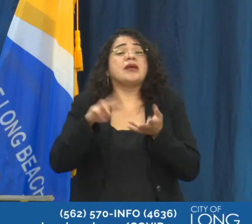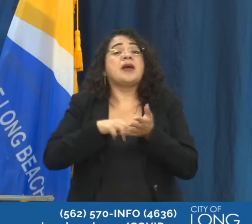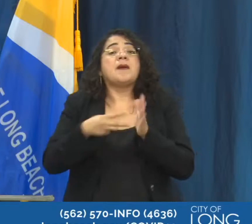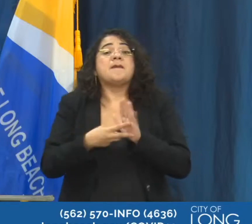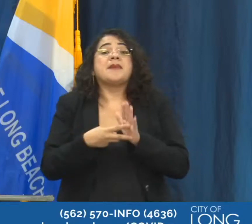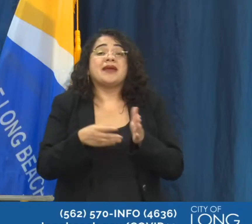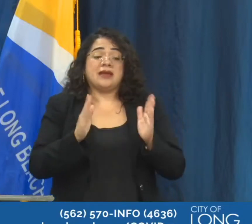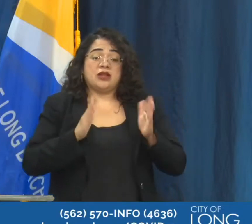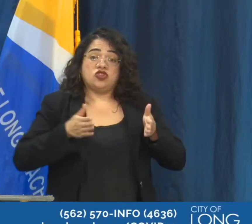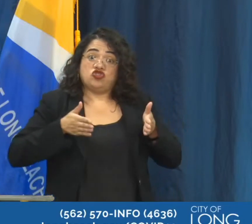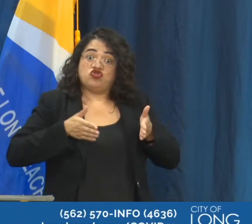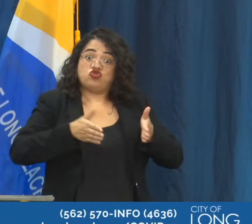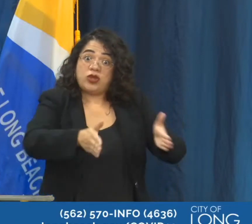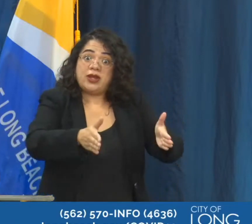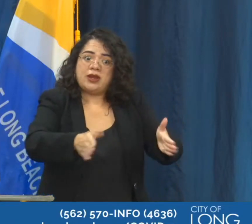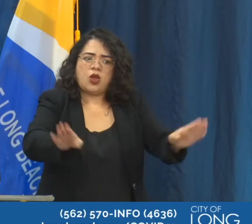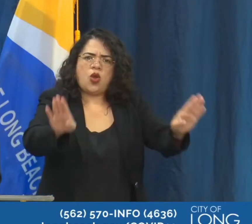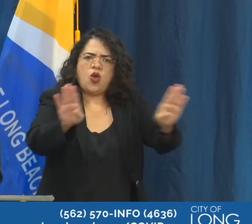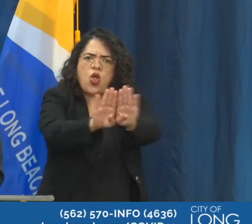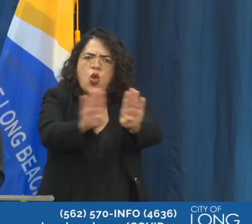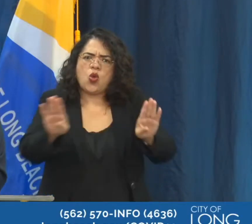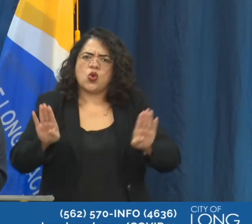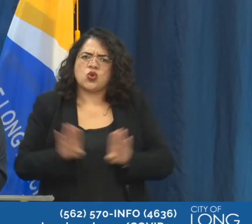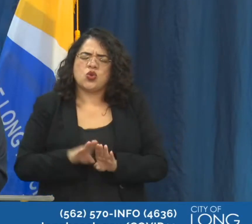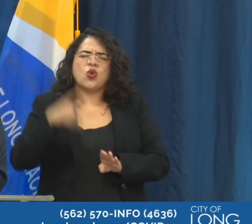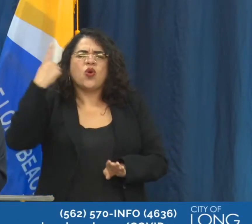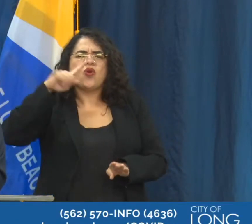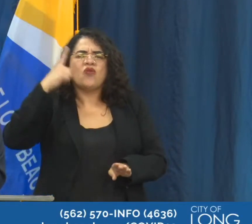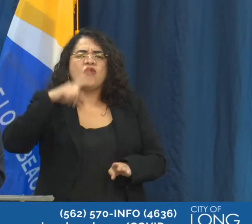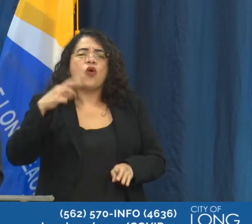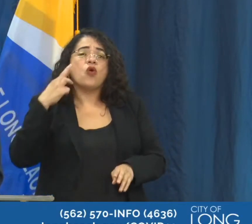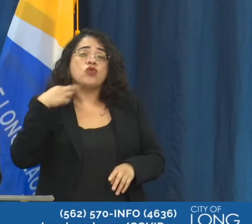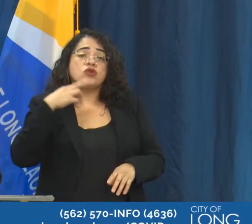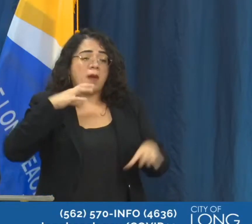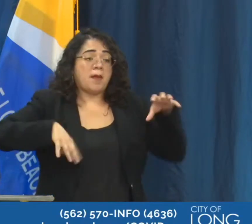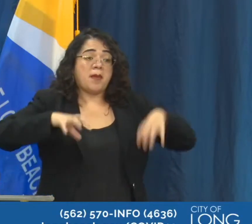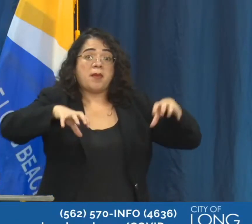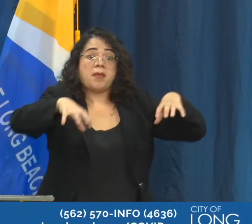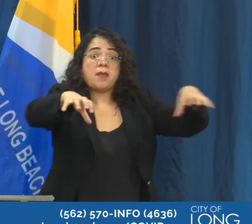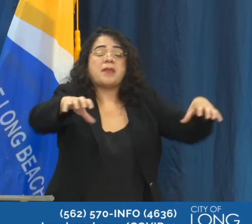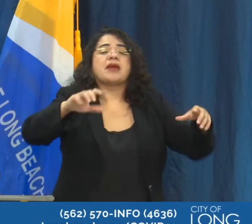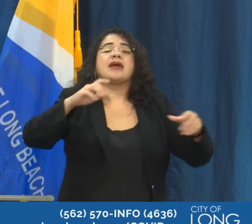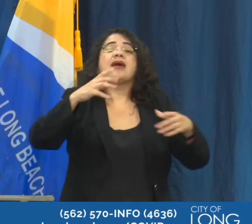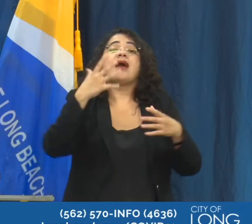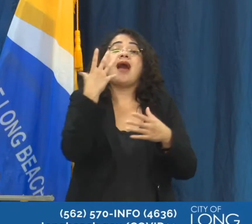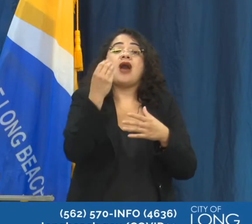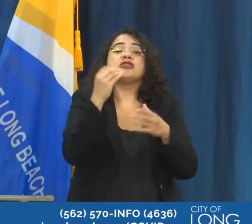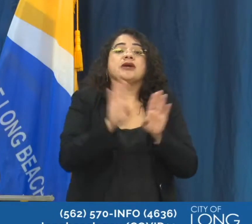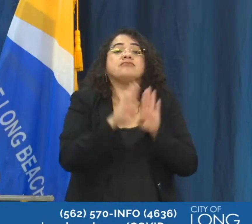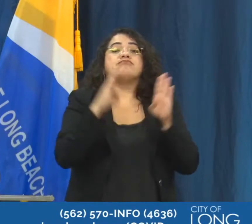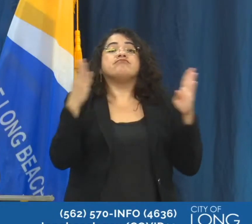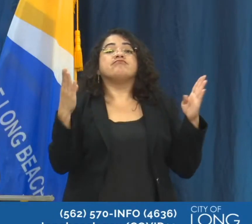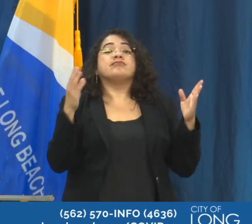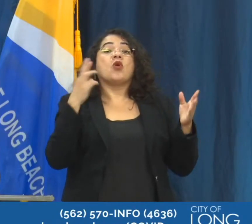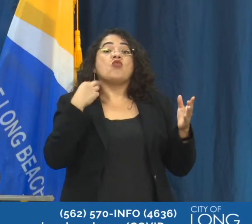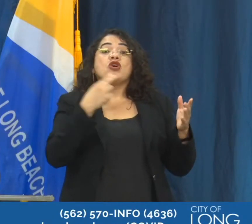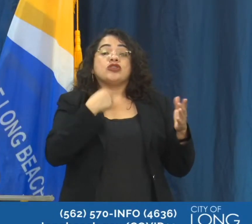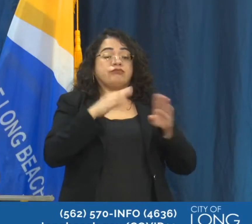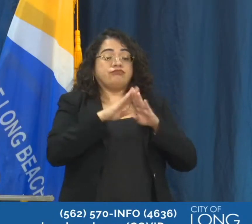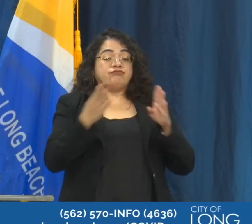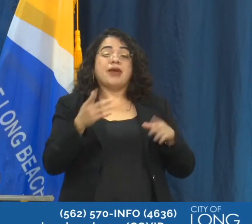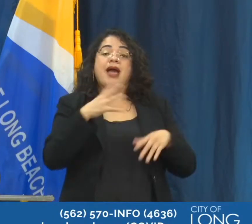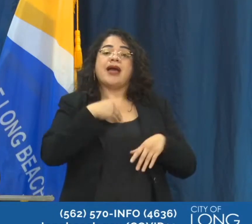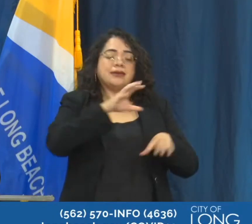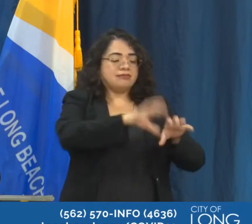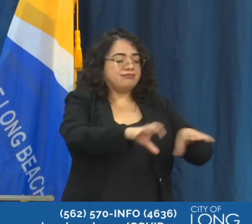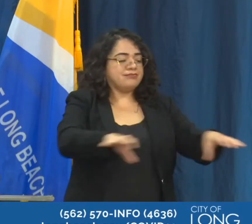áreas pública públicas incluidas las aceras los estacionamientos de autos en la calle las plazas y